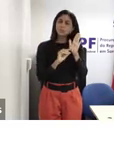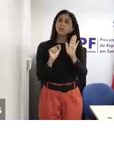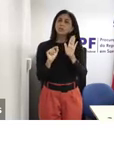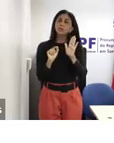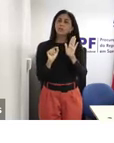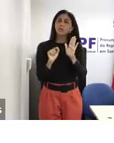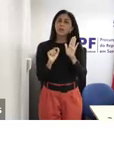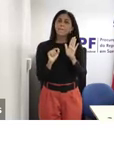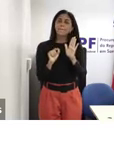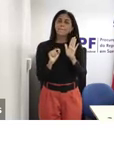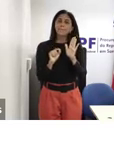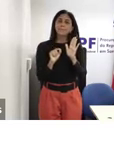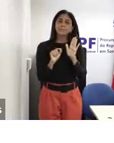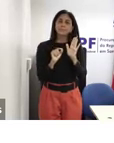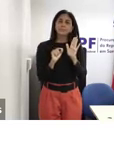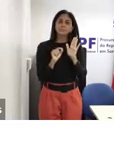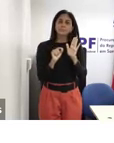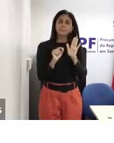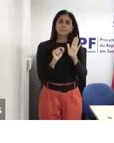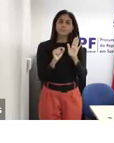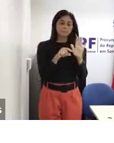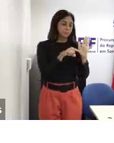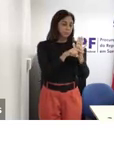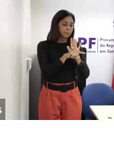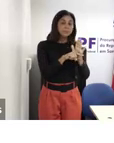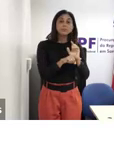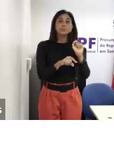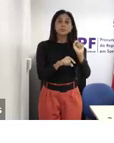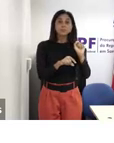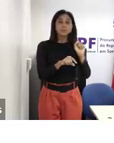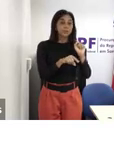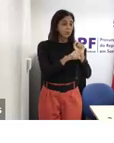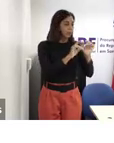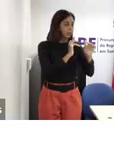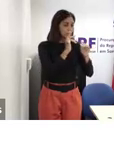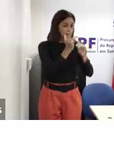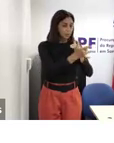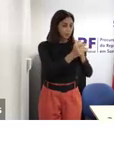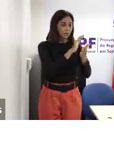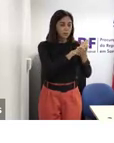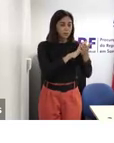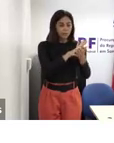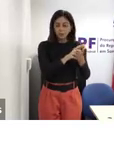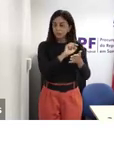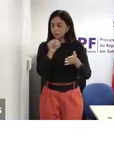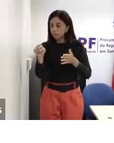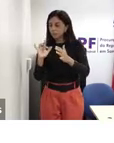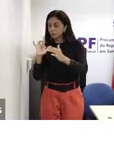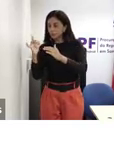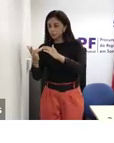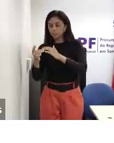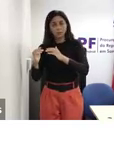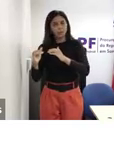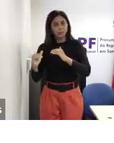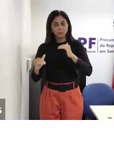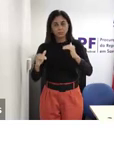nativos digitais e os imigrantes digitais Eu por exemplo me considero um imigrante digital o